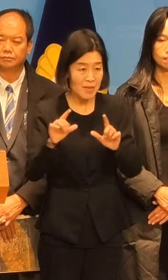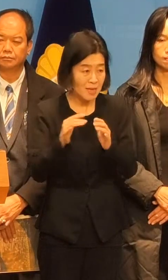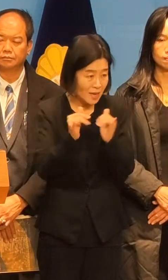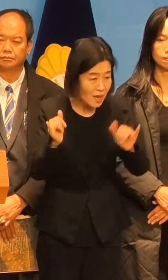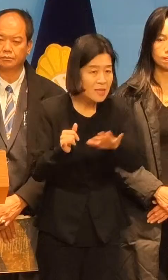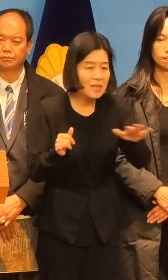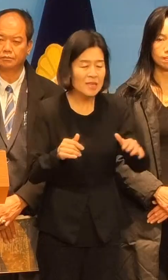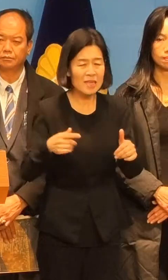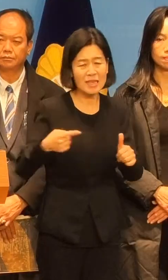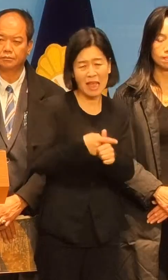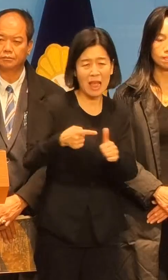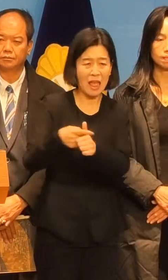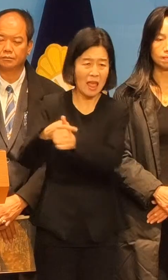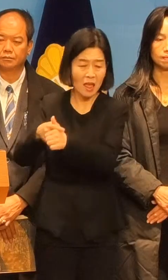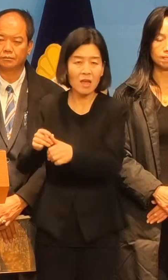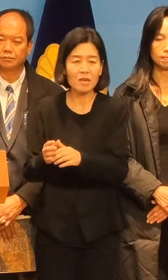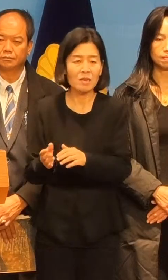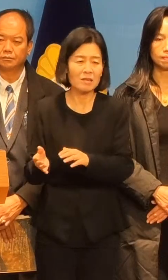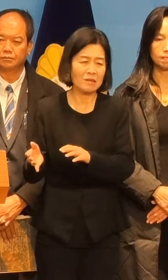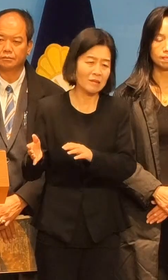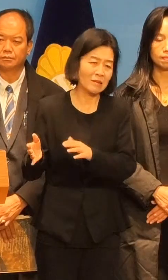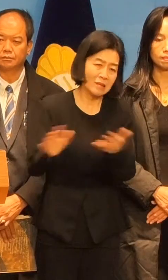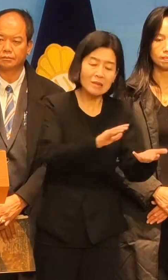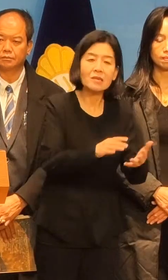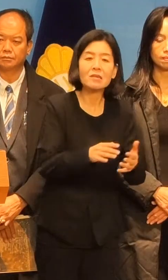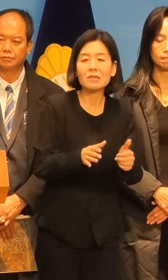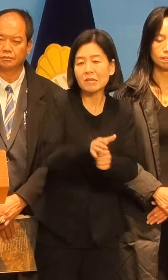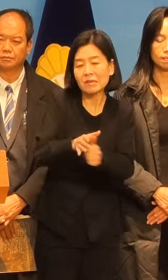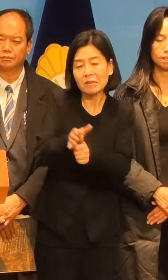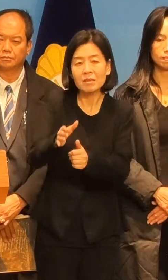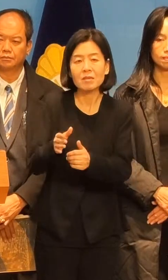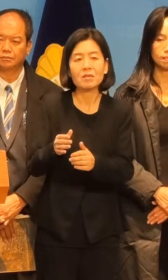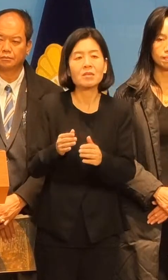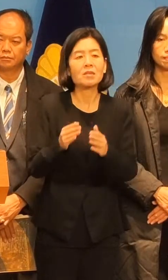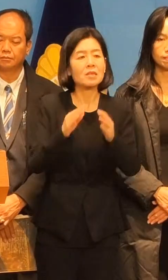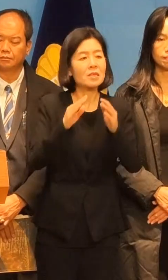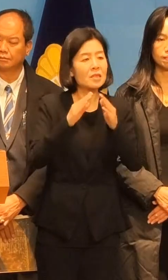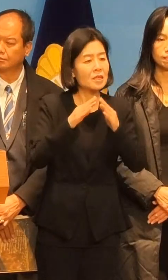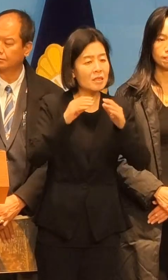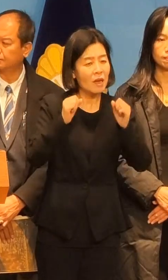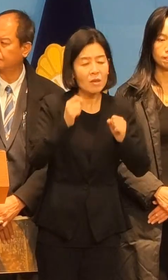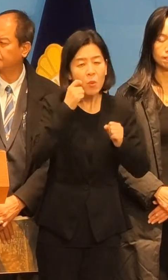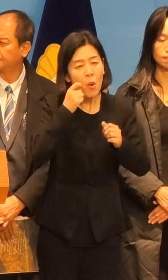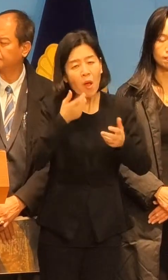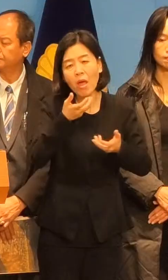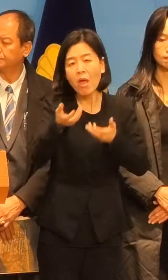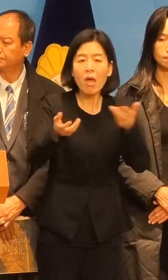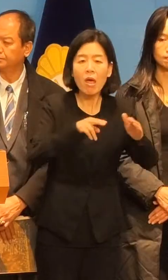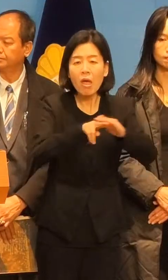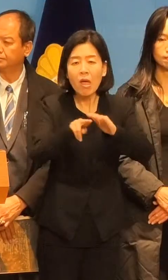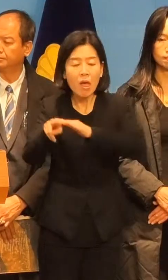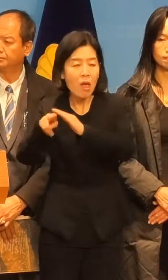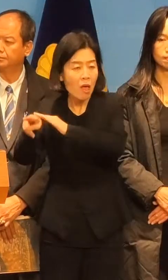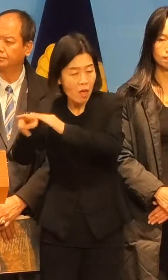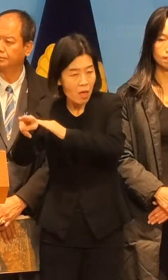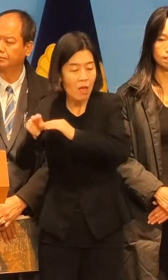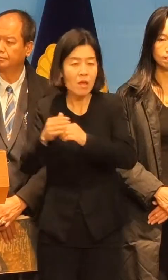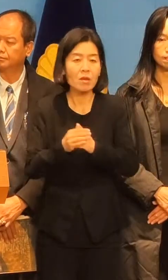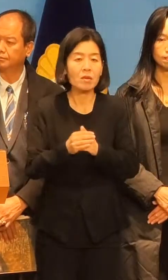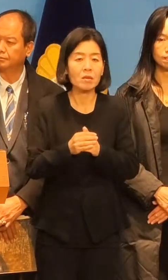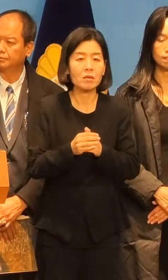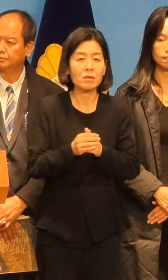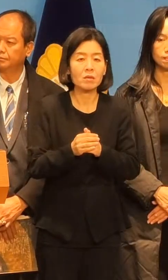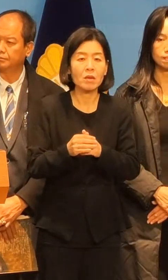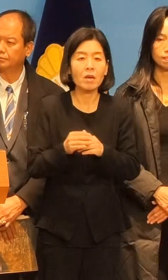있고요. 그리고 수백만 명의 피난민들이 생기고 있고요. 그리고 민족민주연맹 NLD